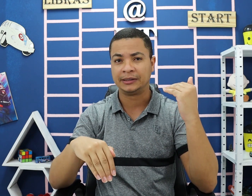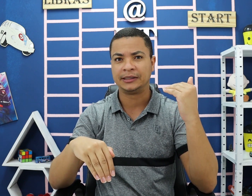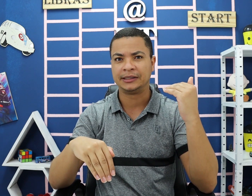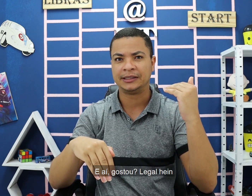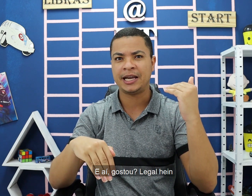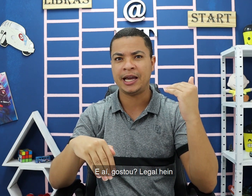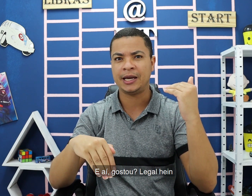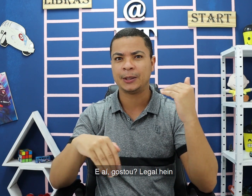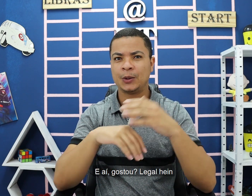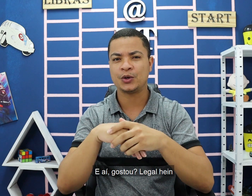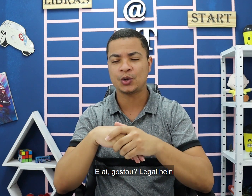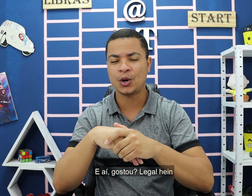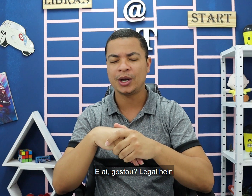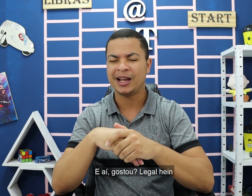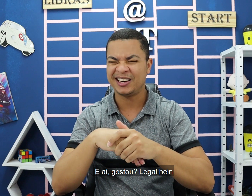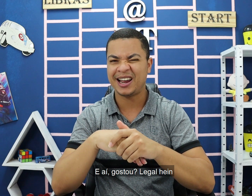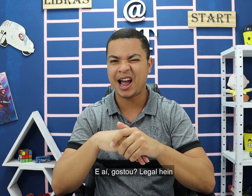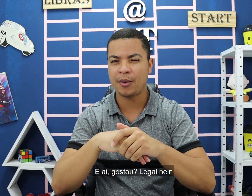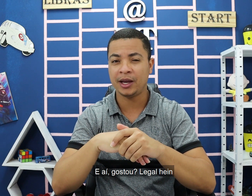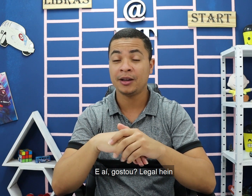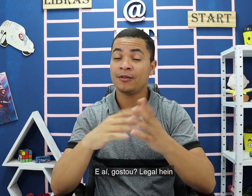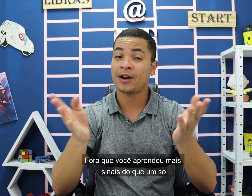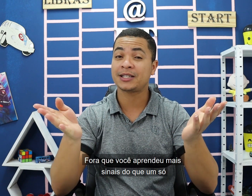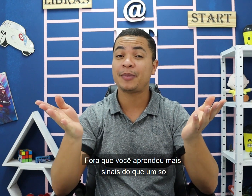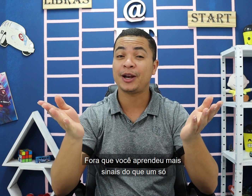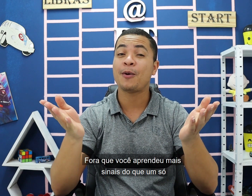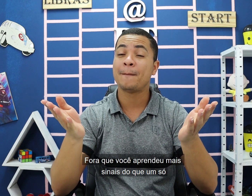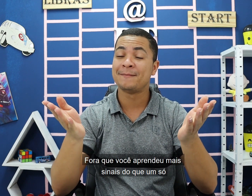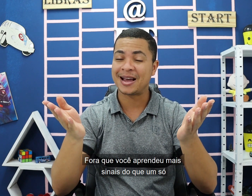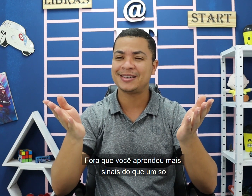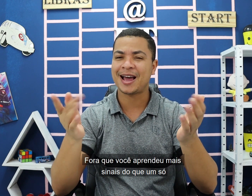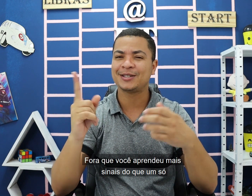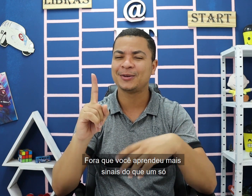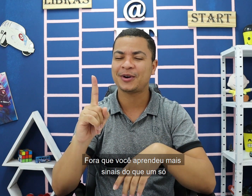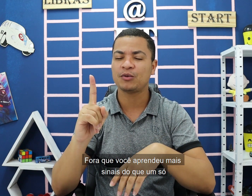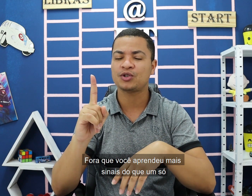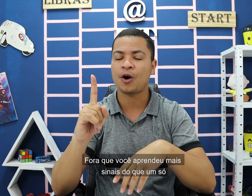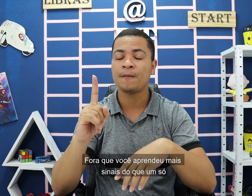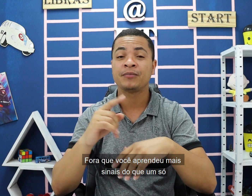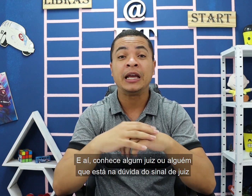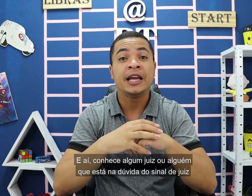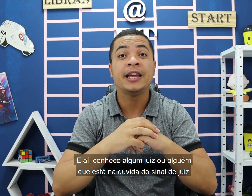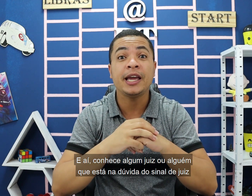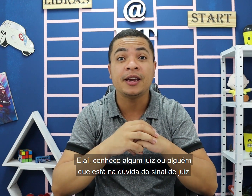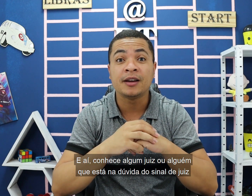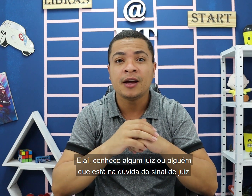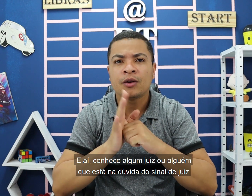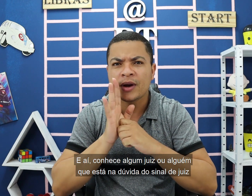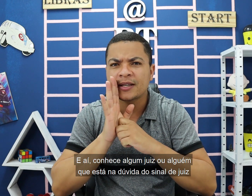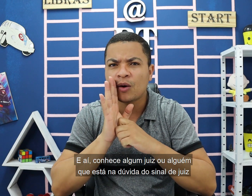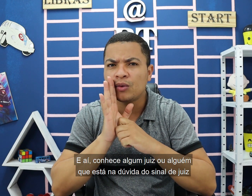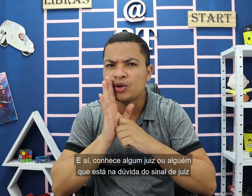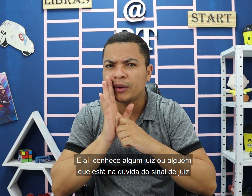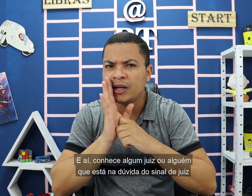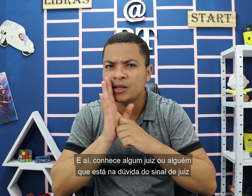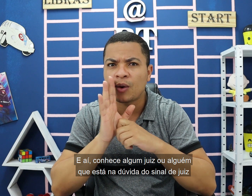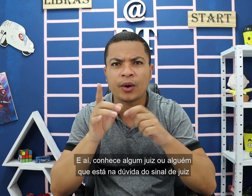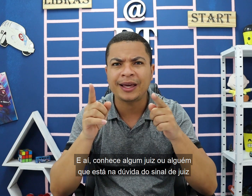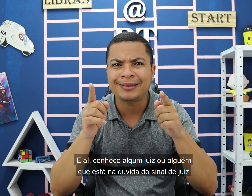E aí, gostou? Legal, hein? Fora que você aprendeu mais sinais do que um só. aí, conhece algum juiz ou alguém que